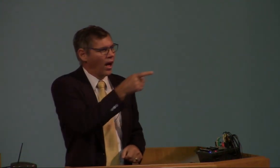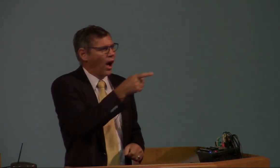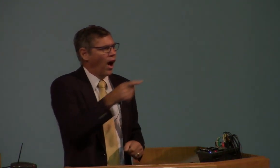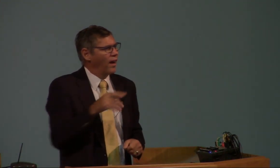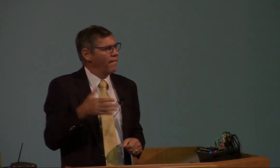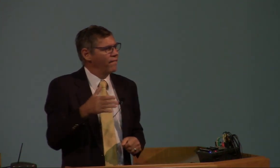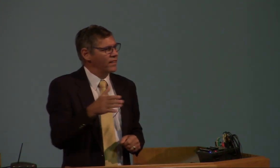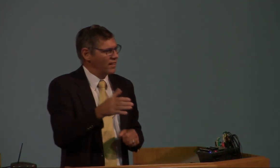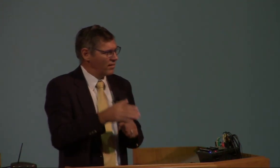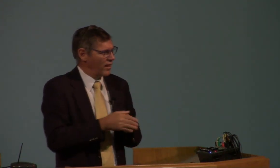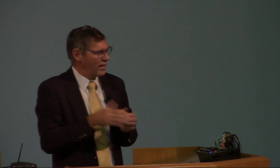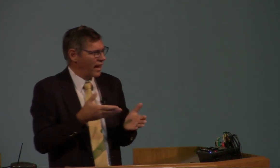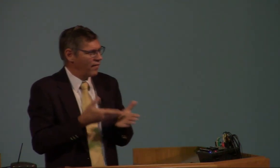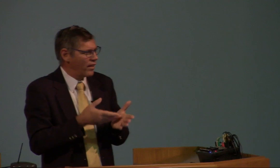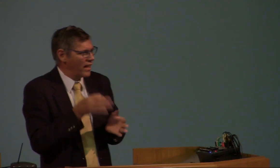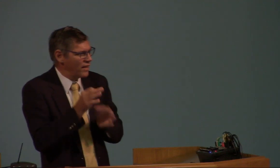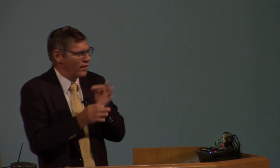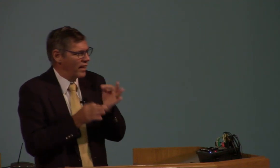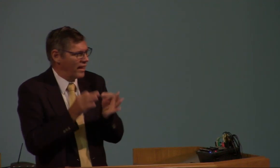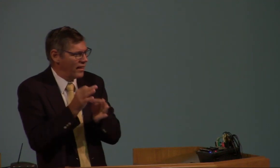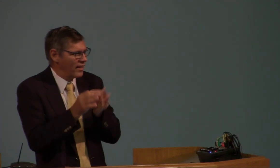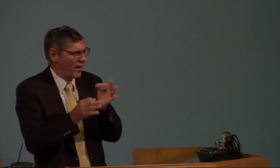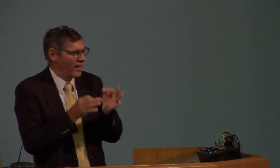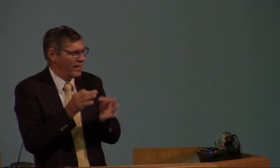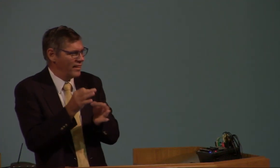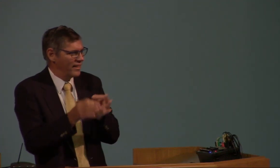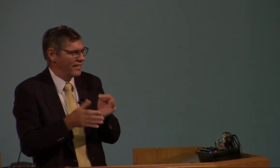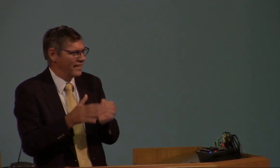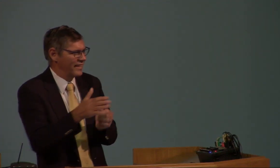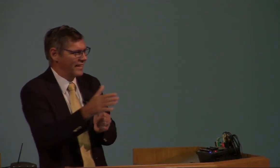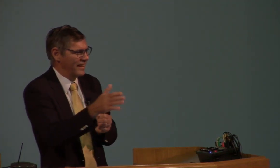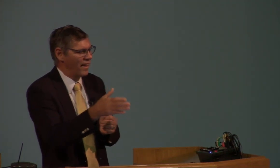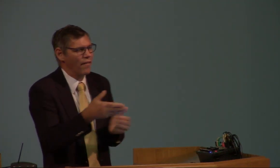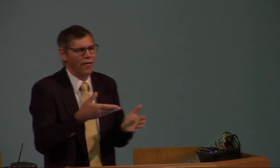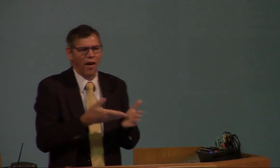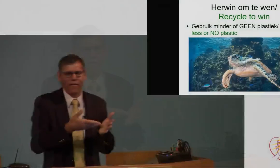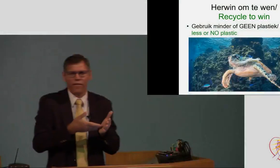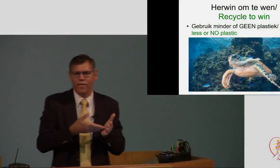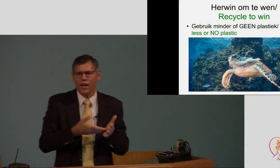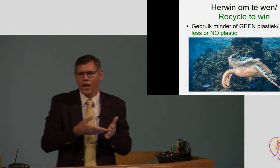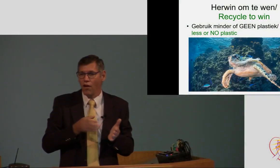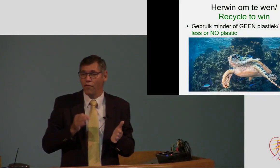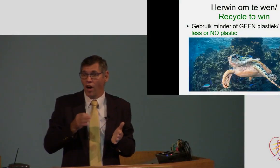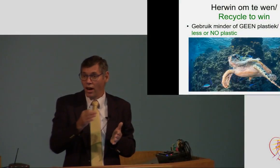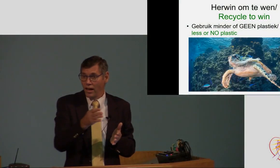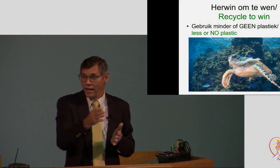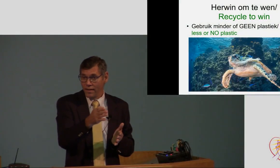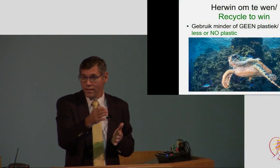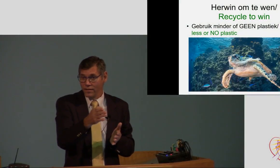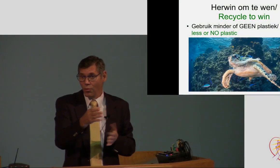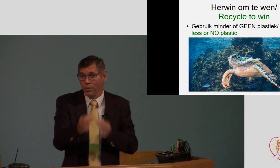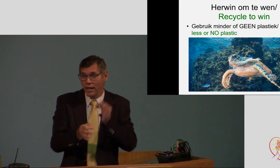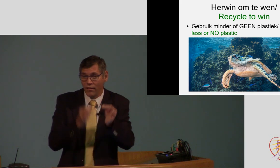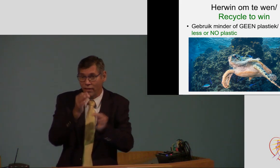Hanlie Visser, wil jy iets verduidelik, Hanlie? Dan vra gou vir Hanlie om bietjie te